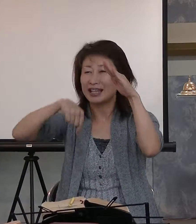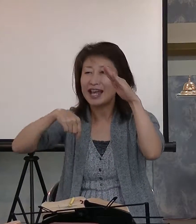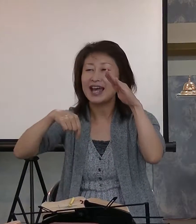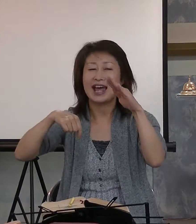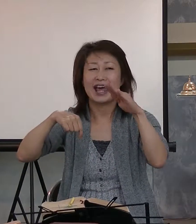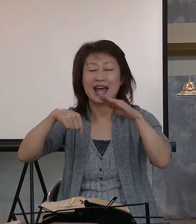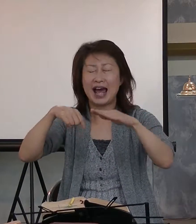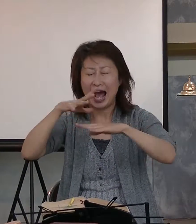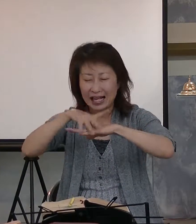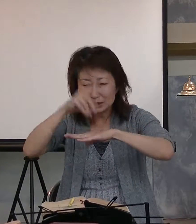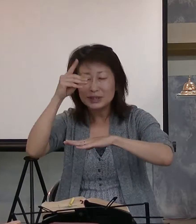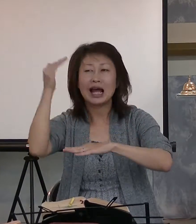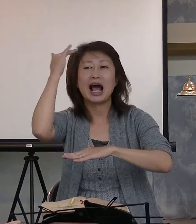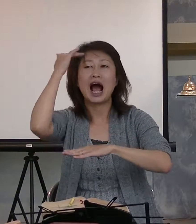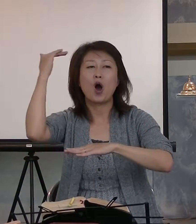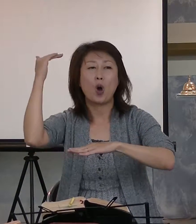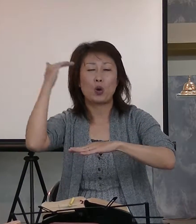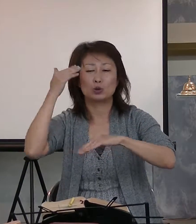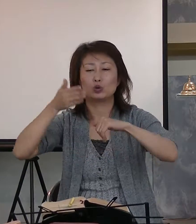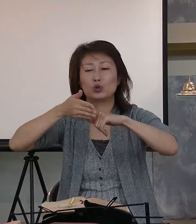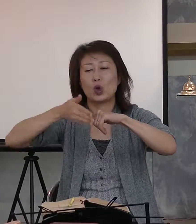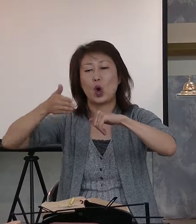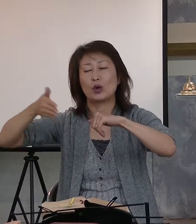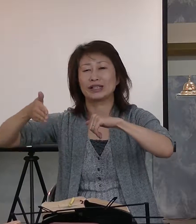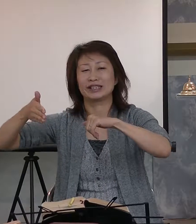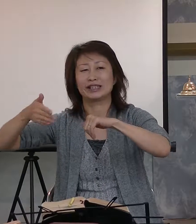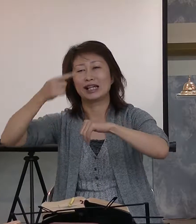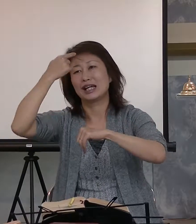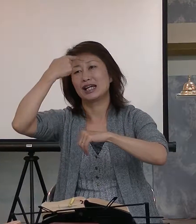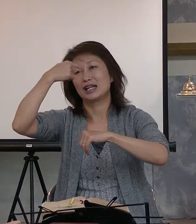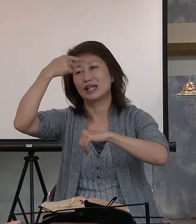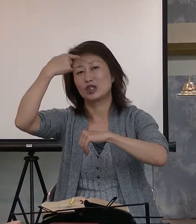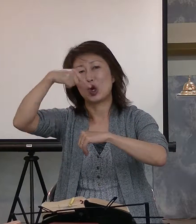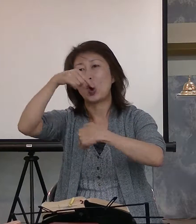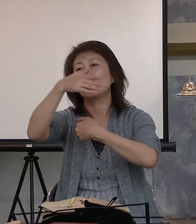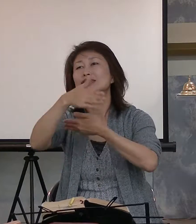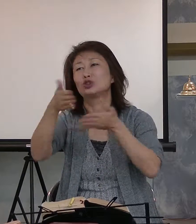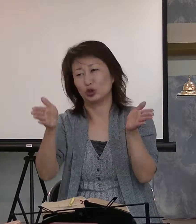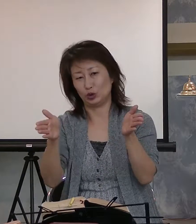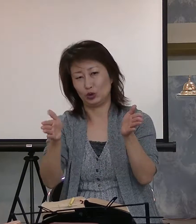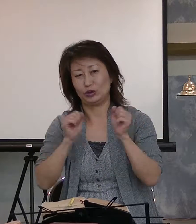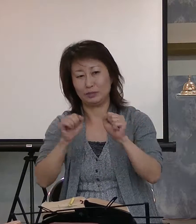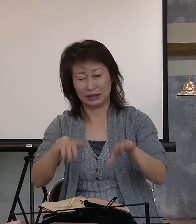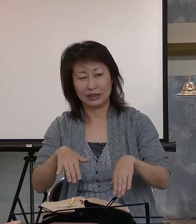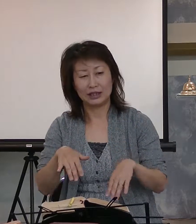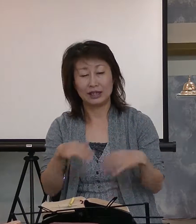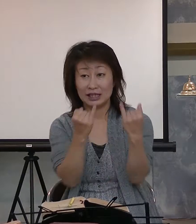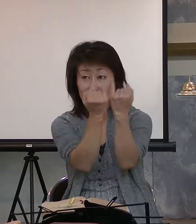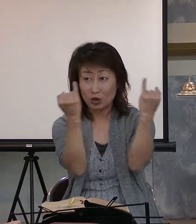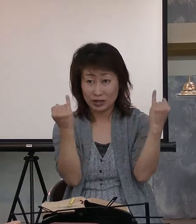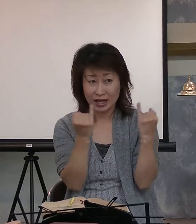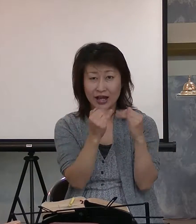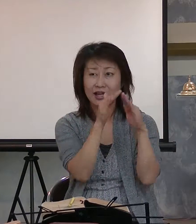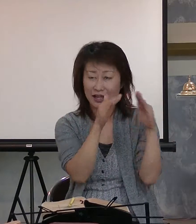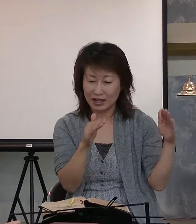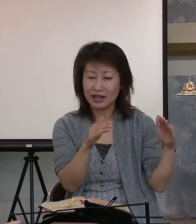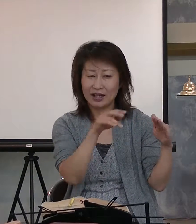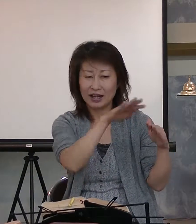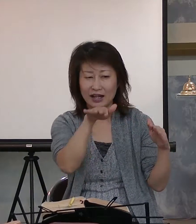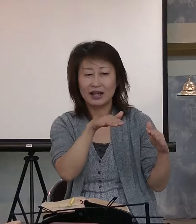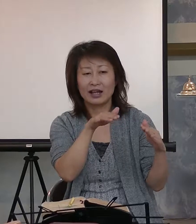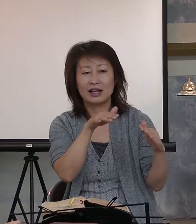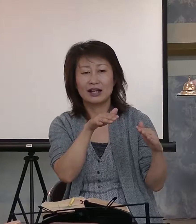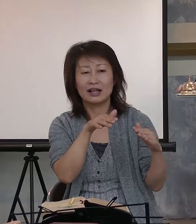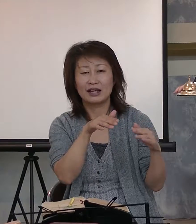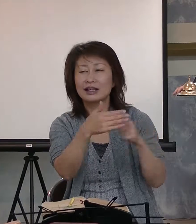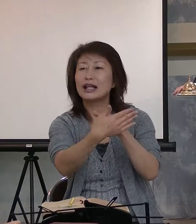。女性会まだ何かの方々が来て手伝ってく